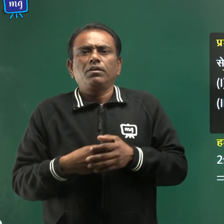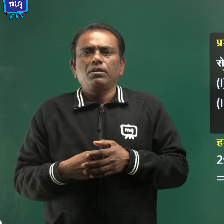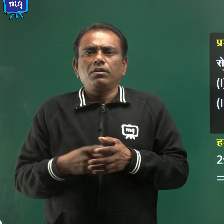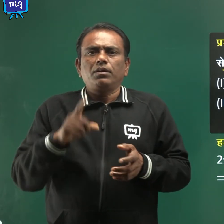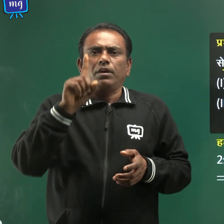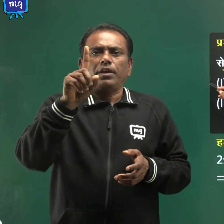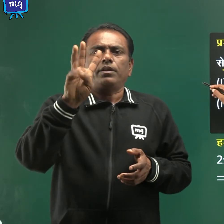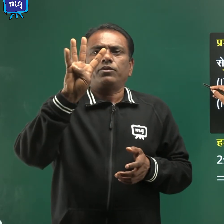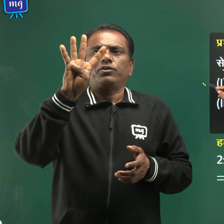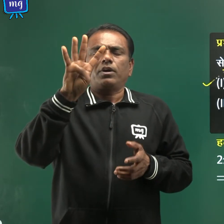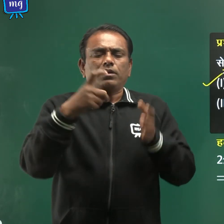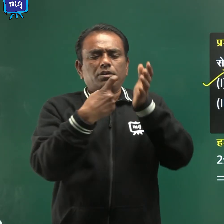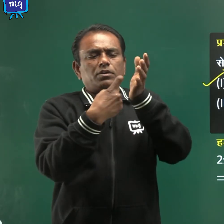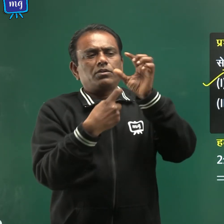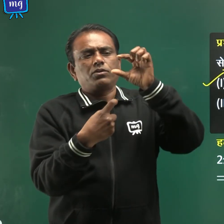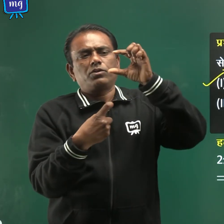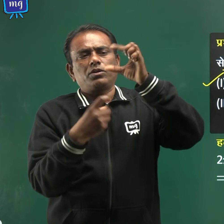यह तो आपने सही है